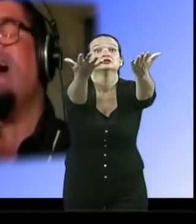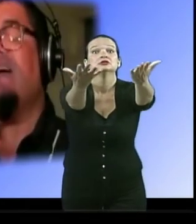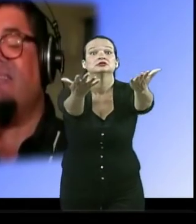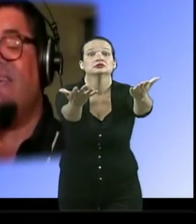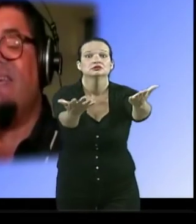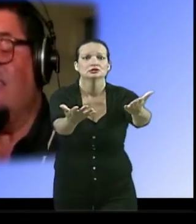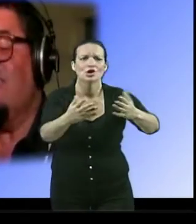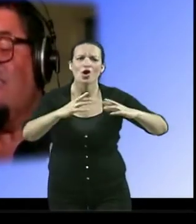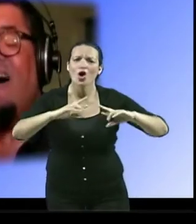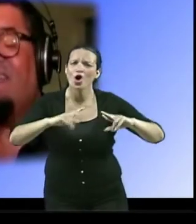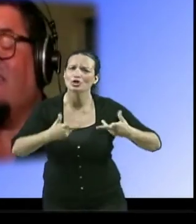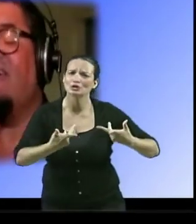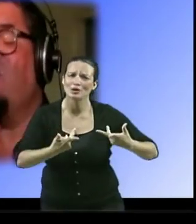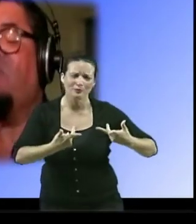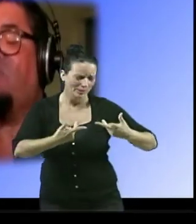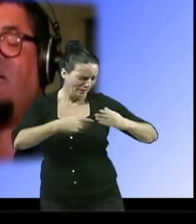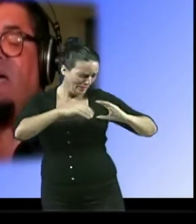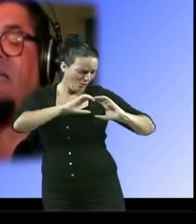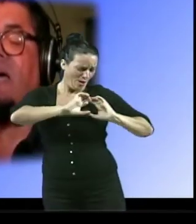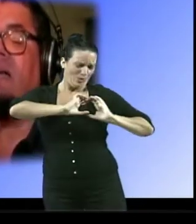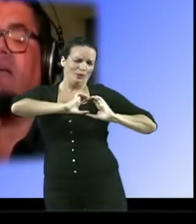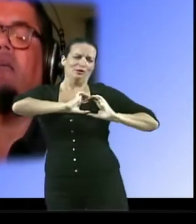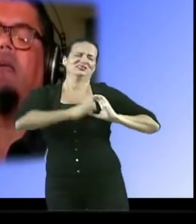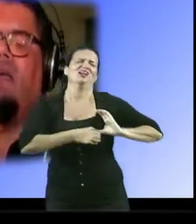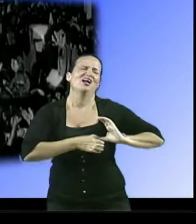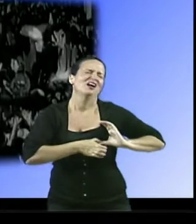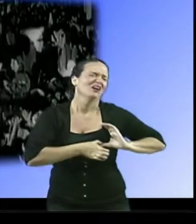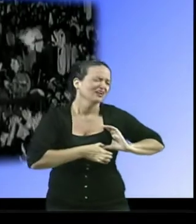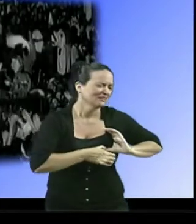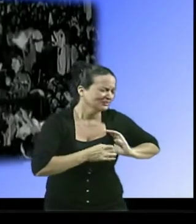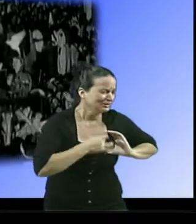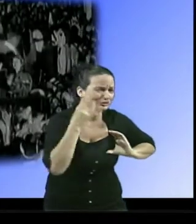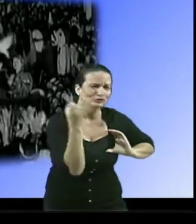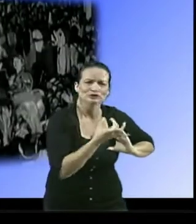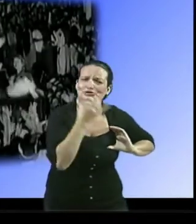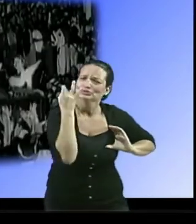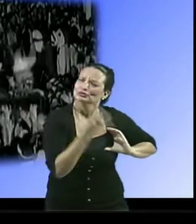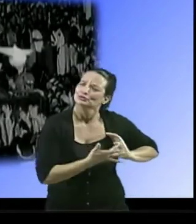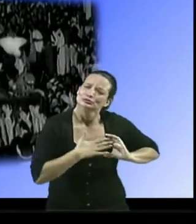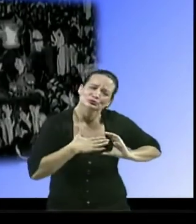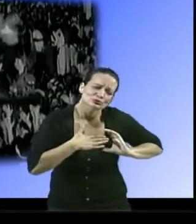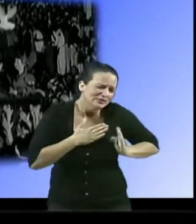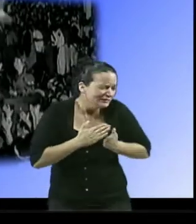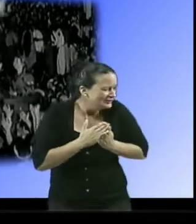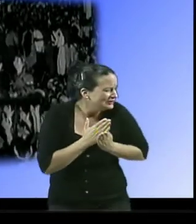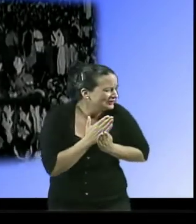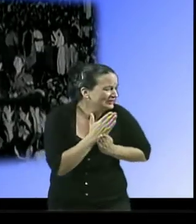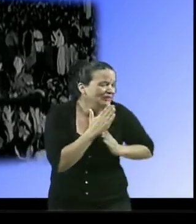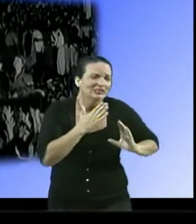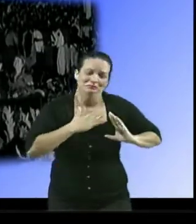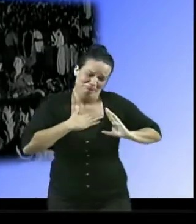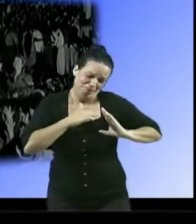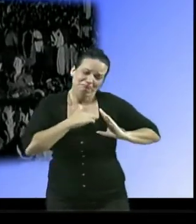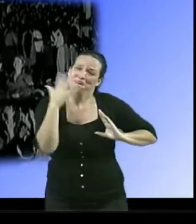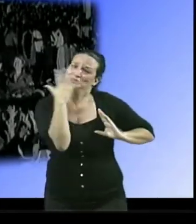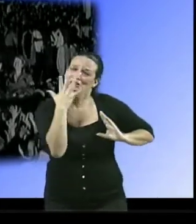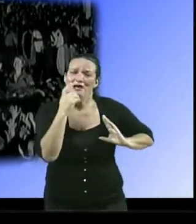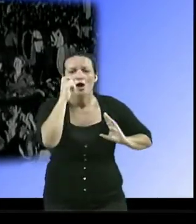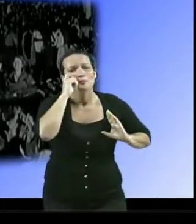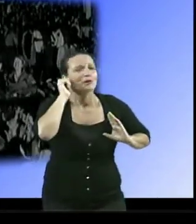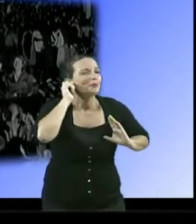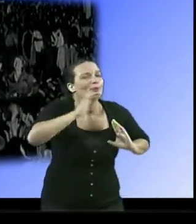Vuelven las heridas que no sanan de los hombres y mujeres que no